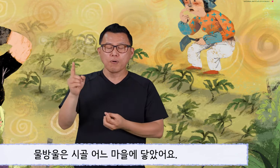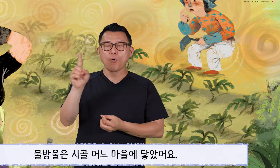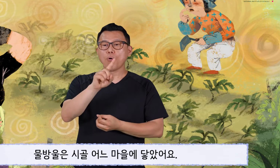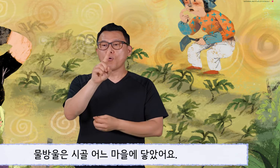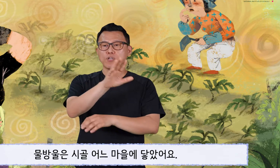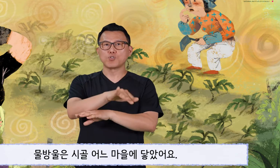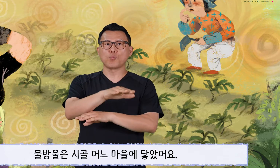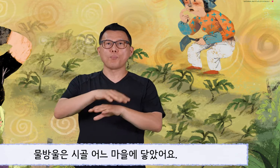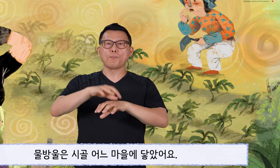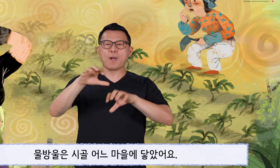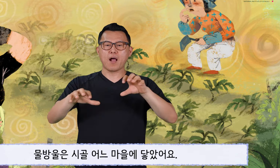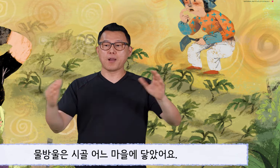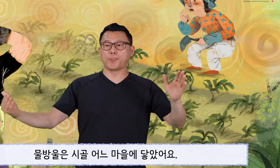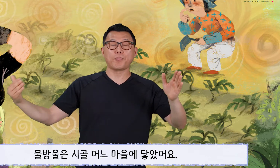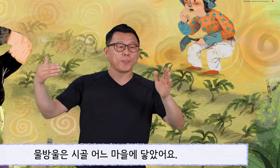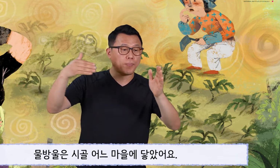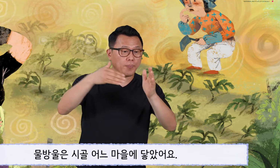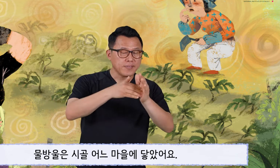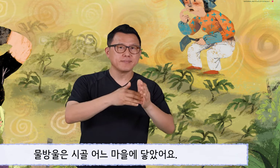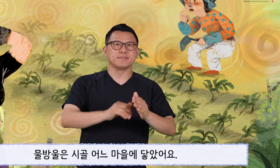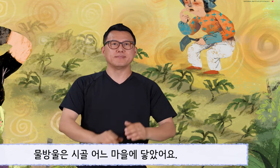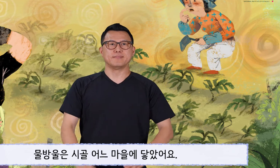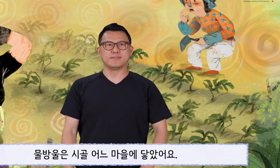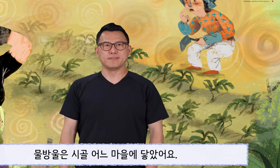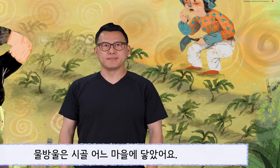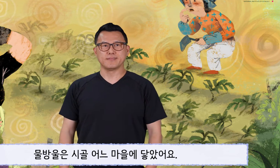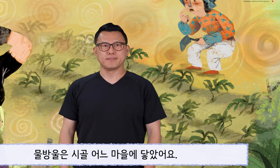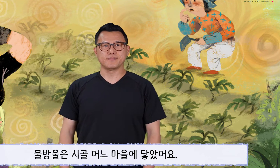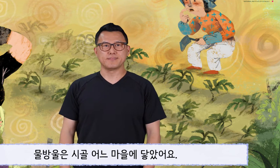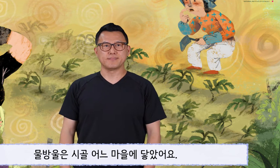물방울은 시골 어느 마을에 닿았어요.